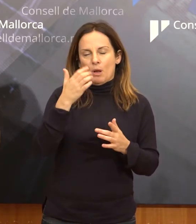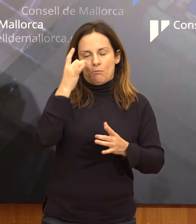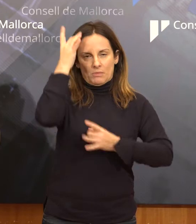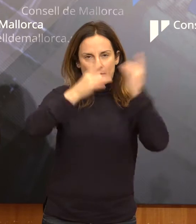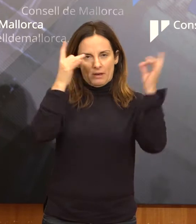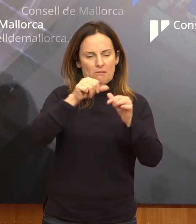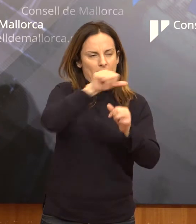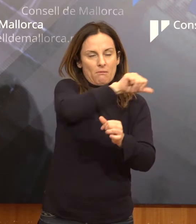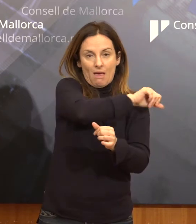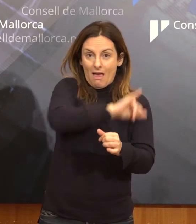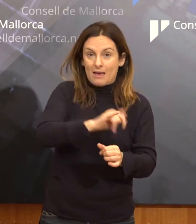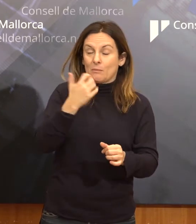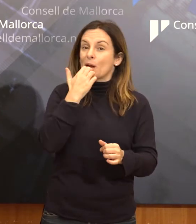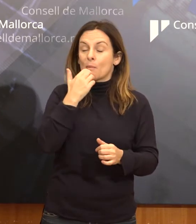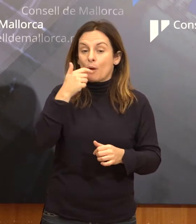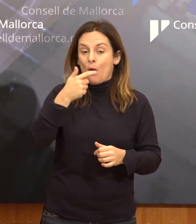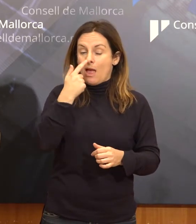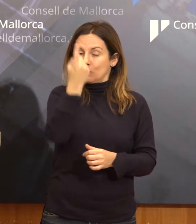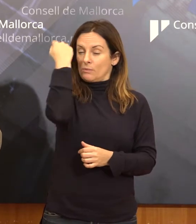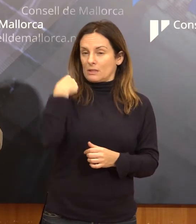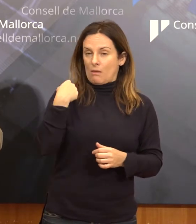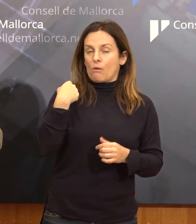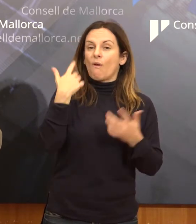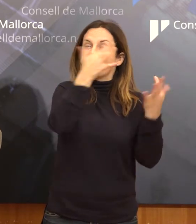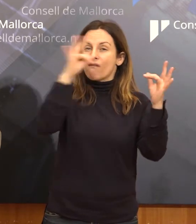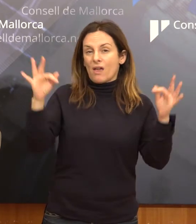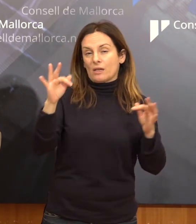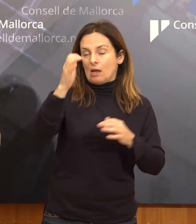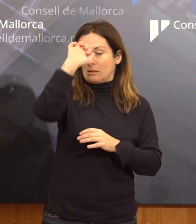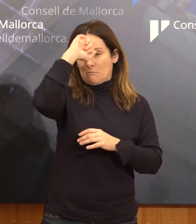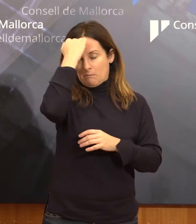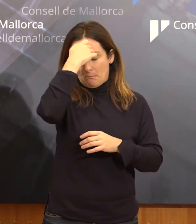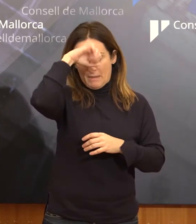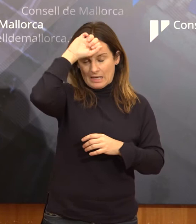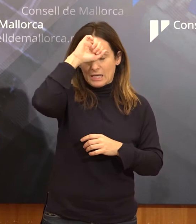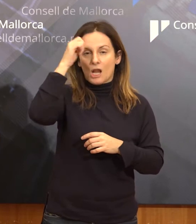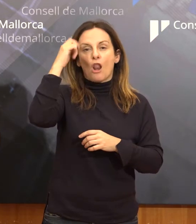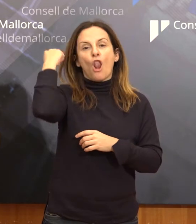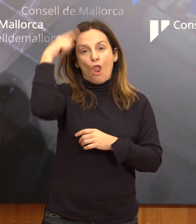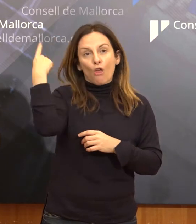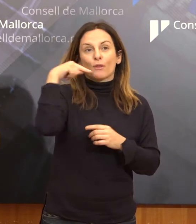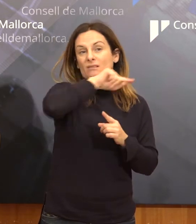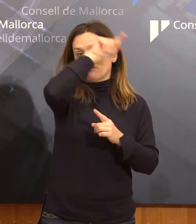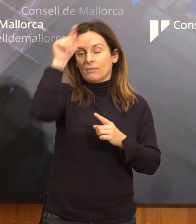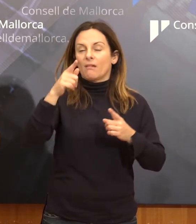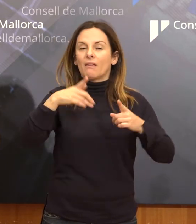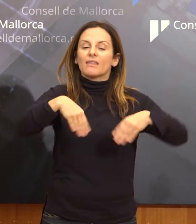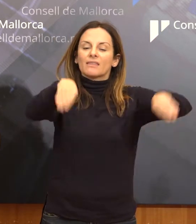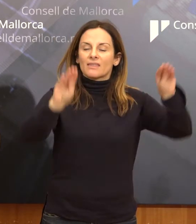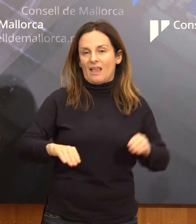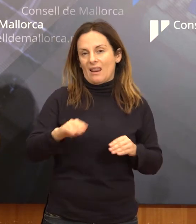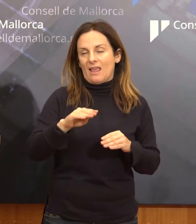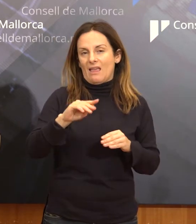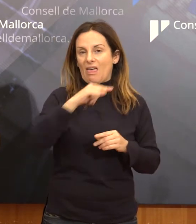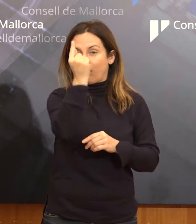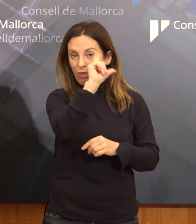han guan hasta el momento de túneles animal moto de la mayor gente participa en selectividad es que eso lo tenemos